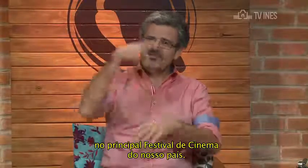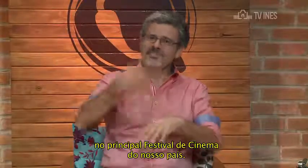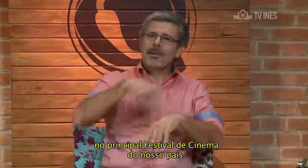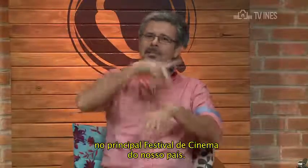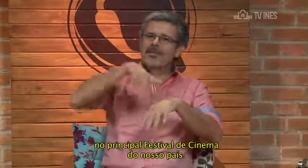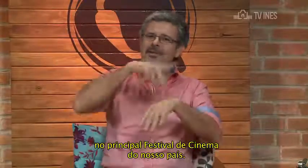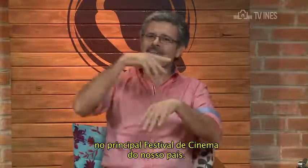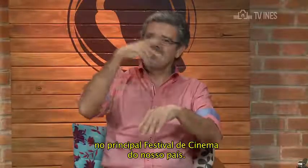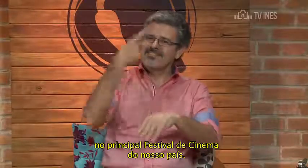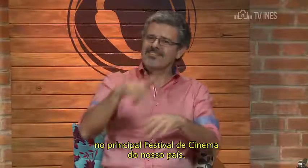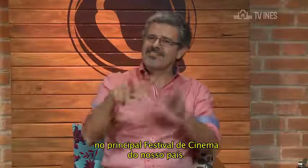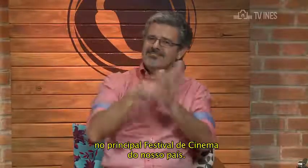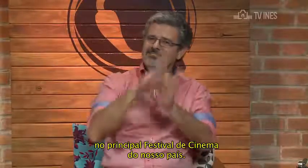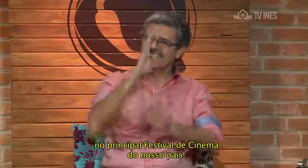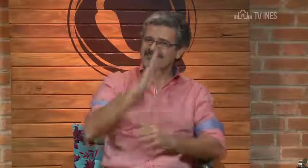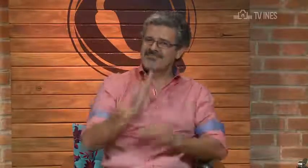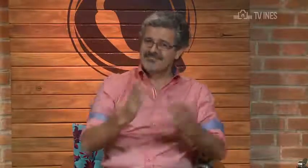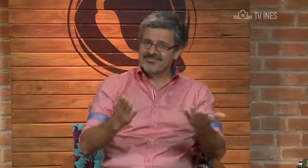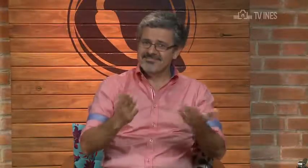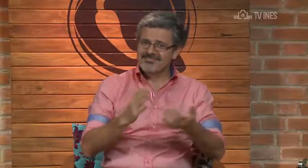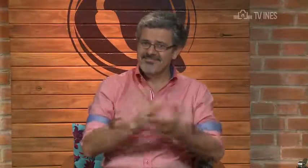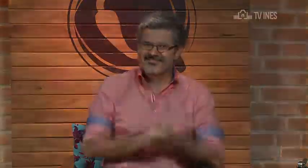festival de cinema do nosso país.